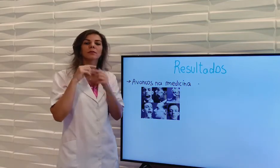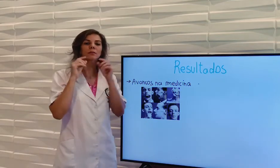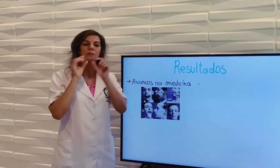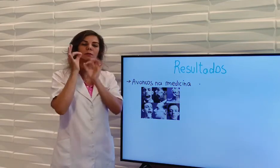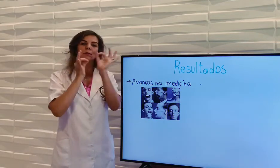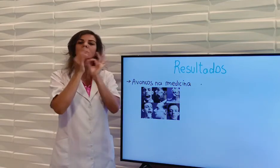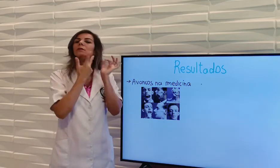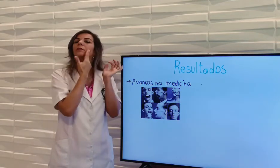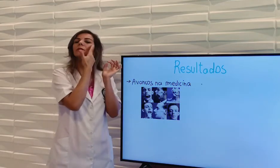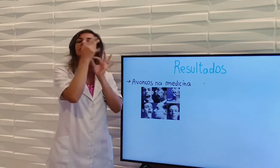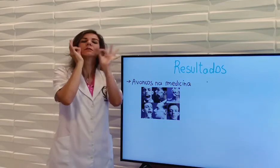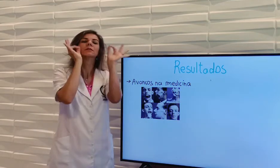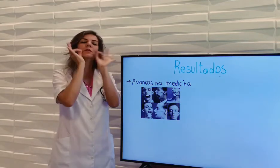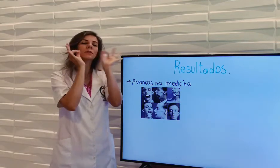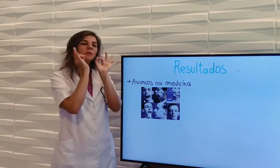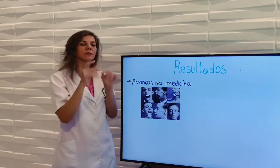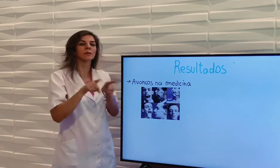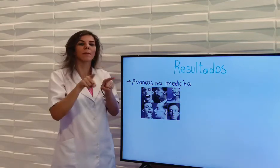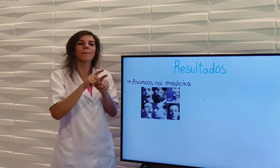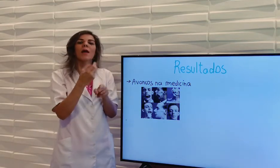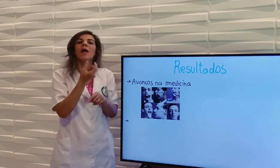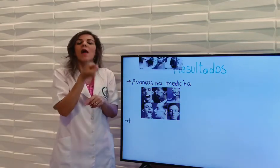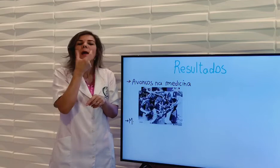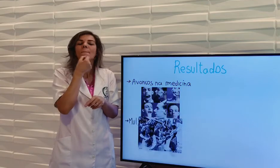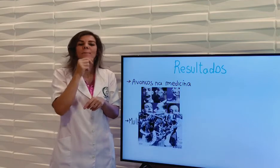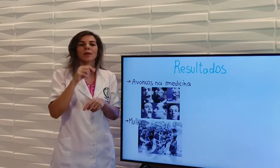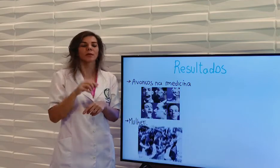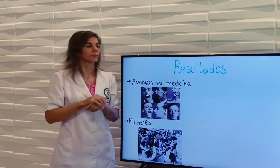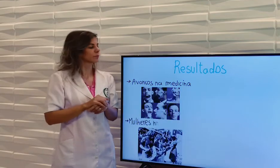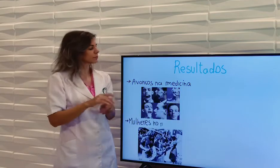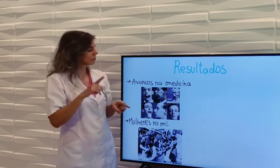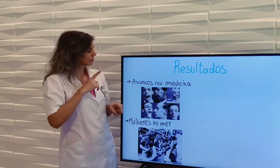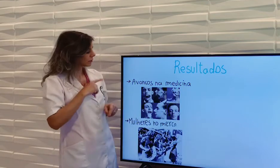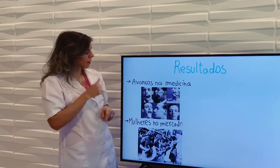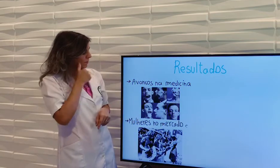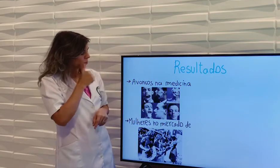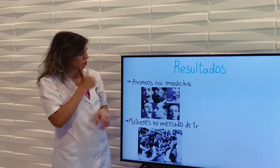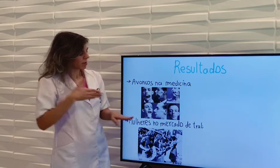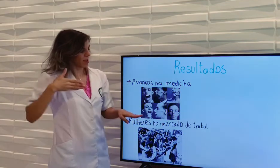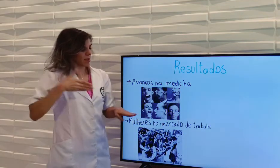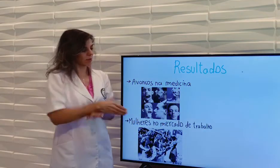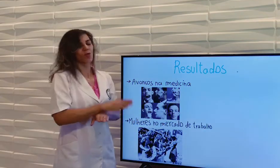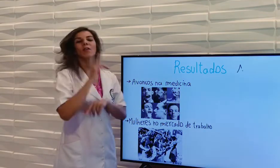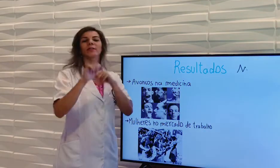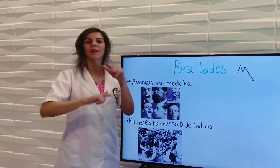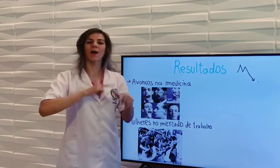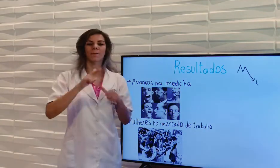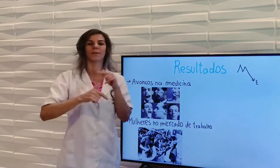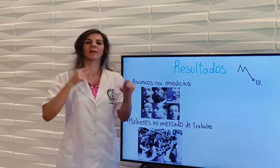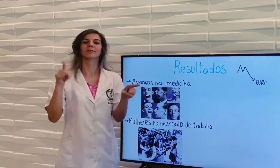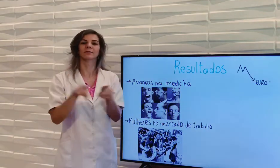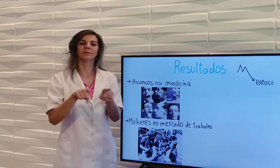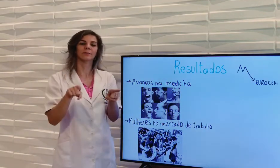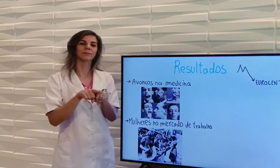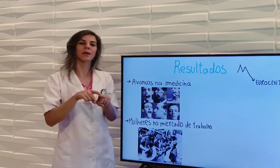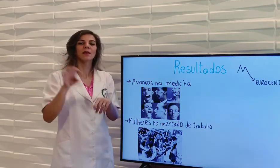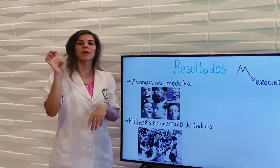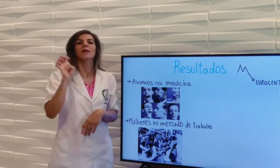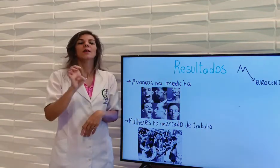do desenvolvimento de antibióticos. Houve também a entrada de mulheres no mercado de trabalho e o declínio do eurocentrismo.